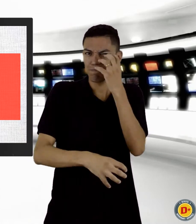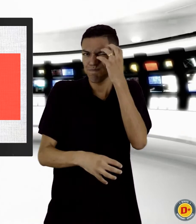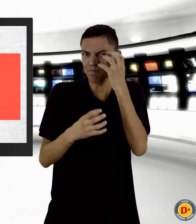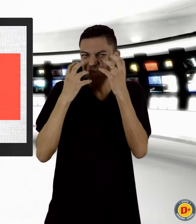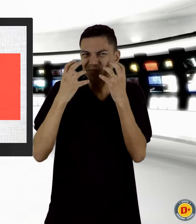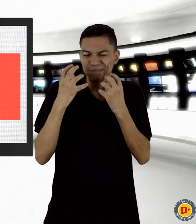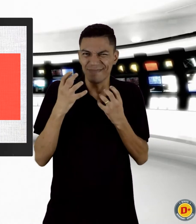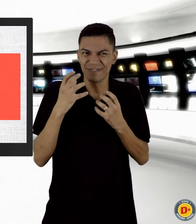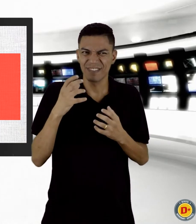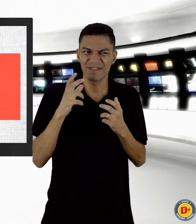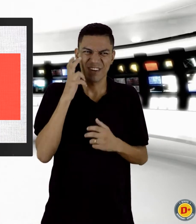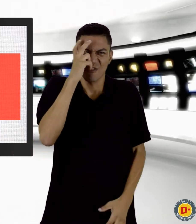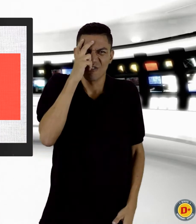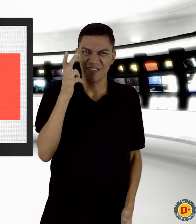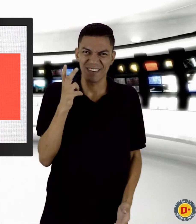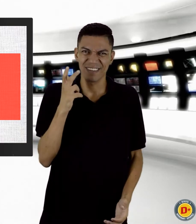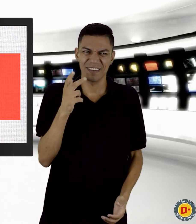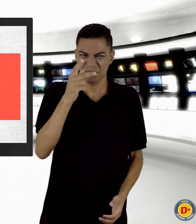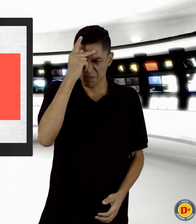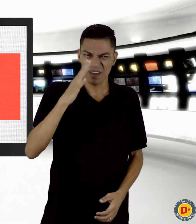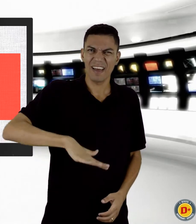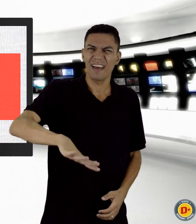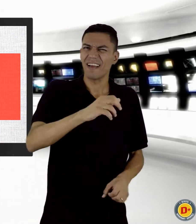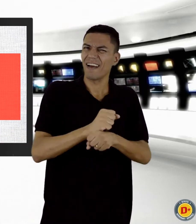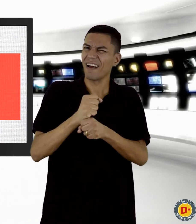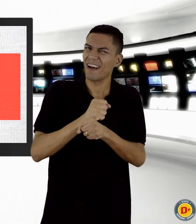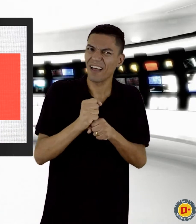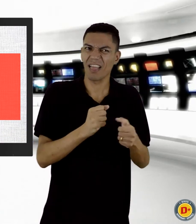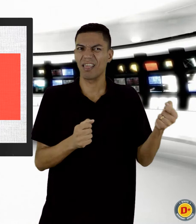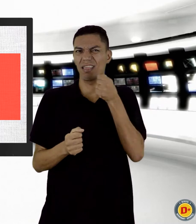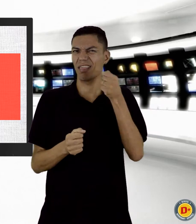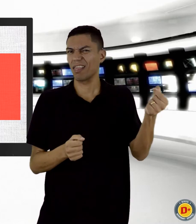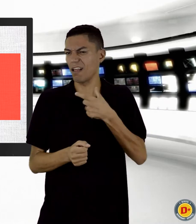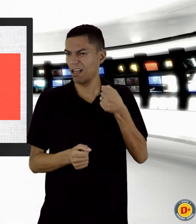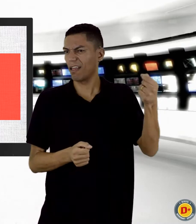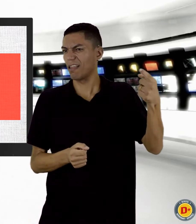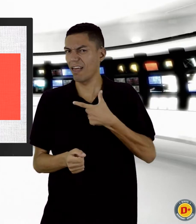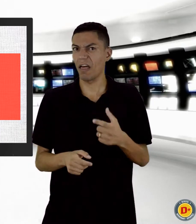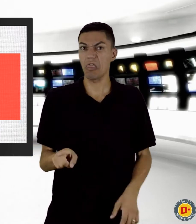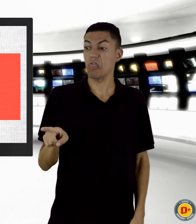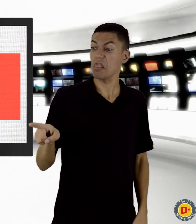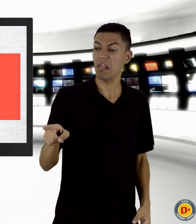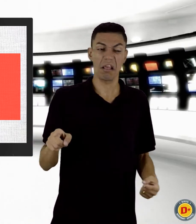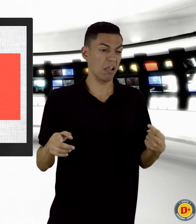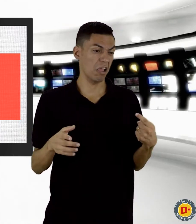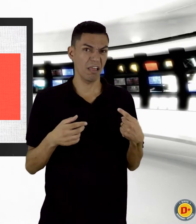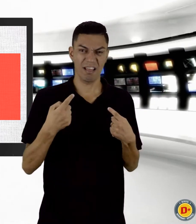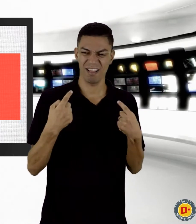pessoas apontando, me encarando, me chamando de coisas como mulher elefante. Isso destruiu